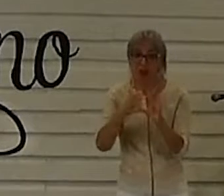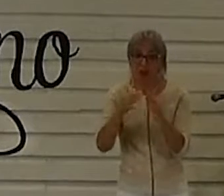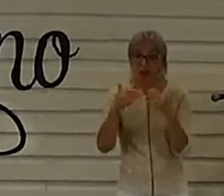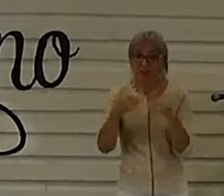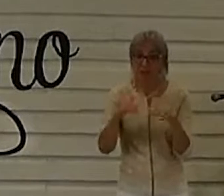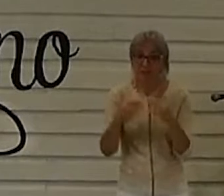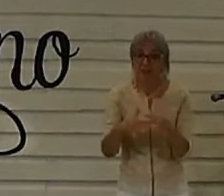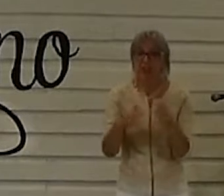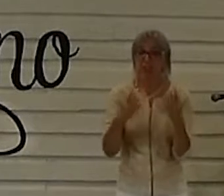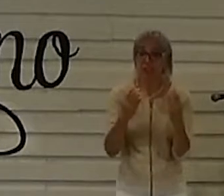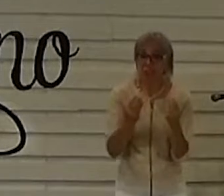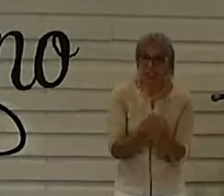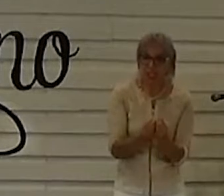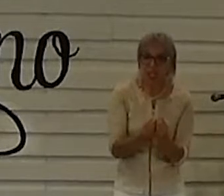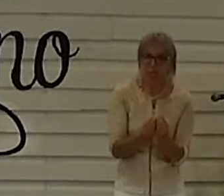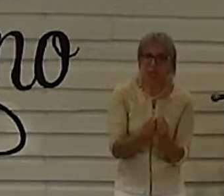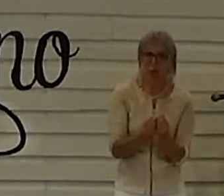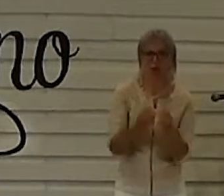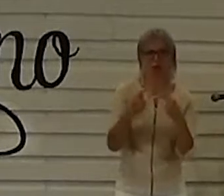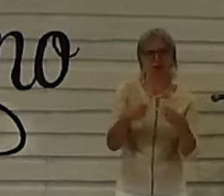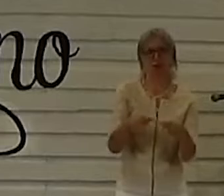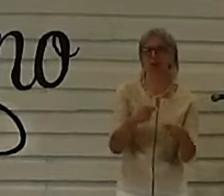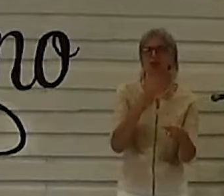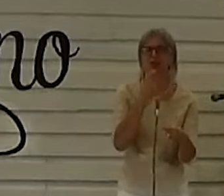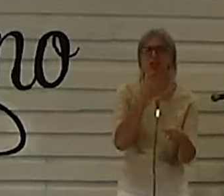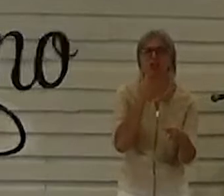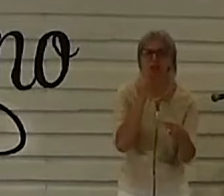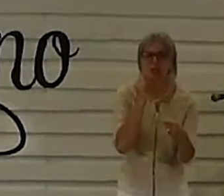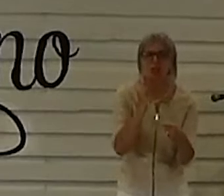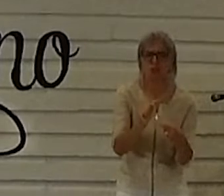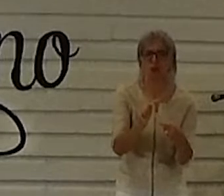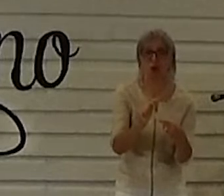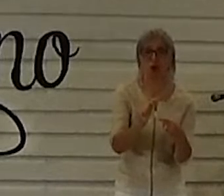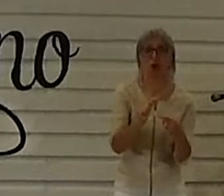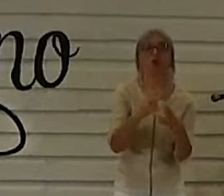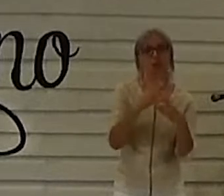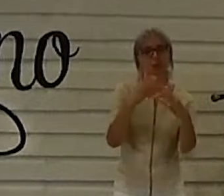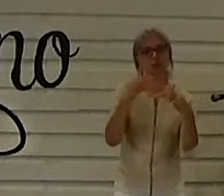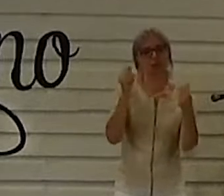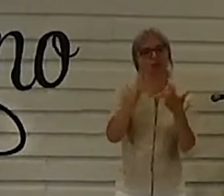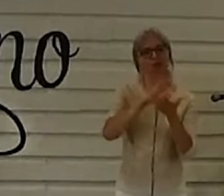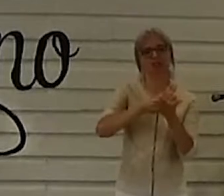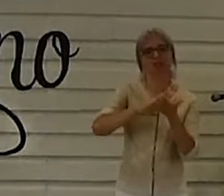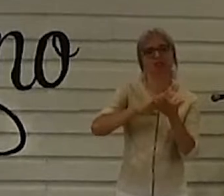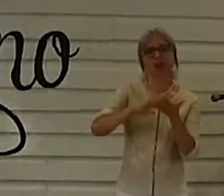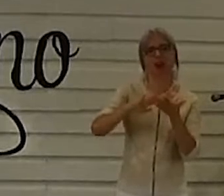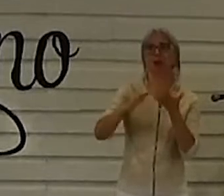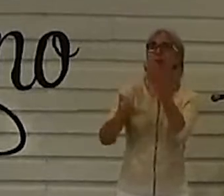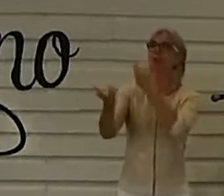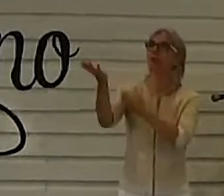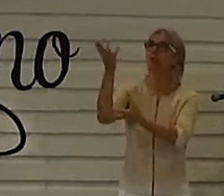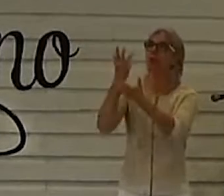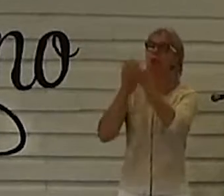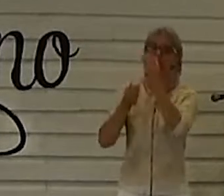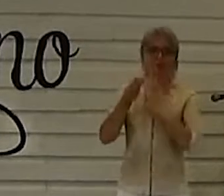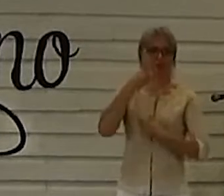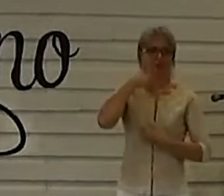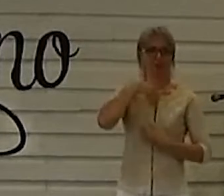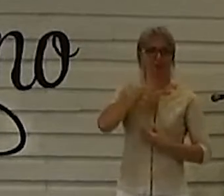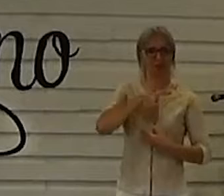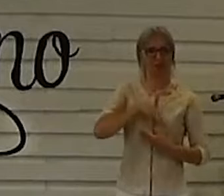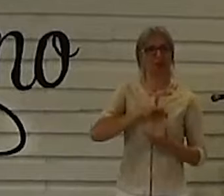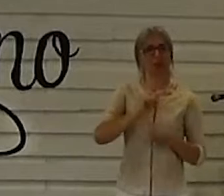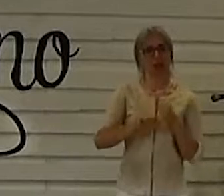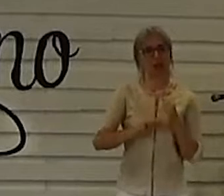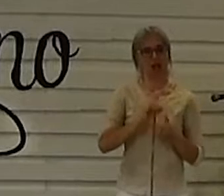fa lo Spirito Santo che è dentro di noi, perché tutte le altre cose non hanno senso. Ma dobbiamo ascoltare quelli che